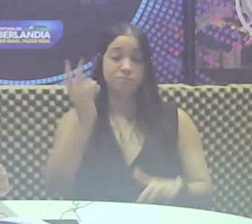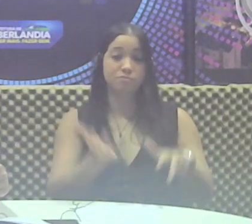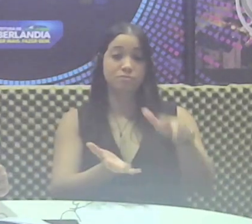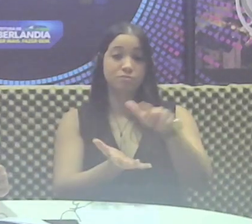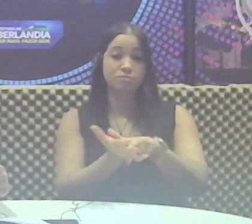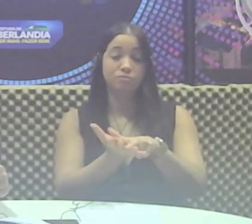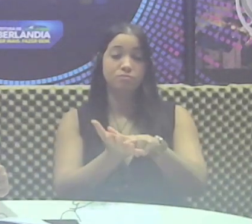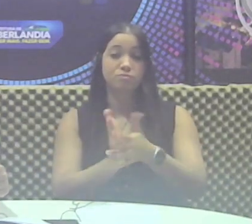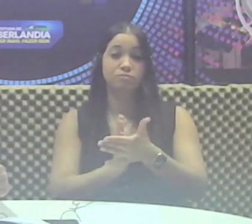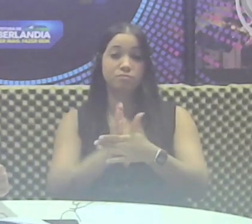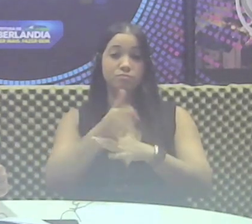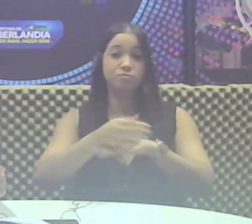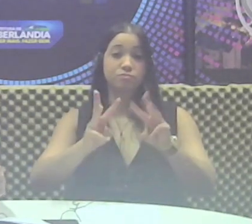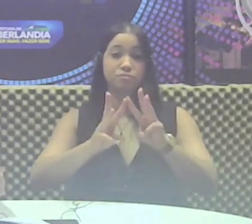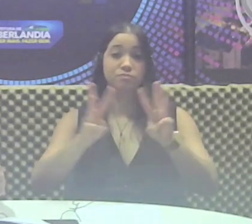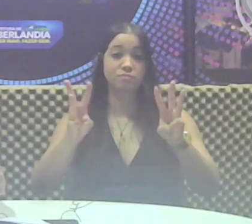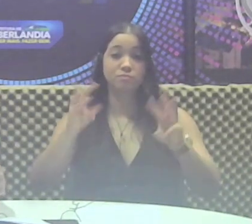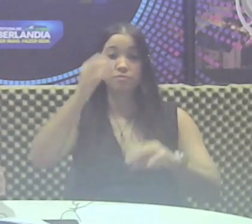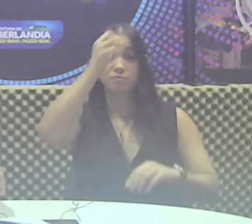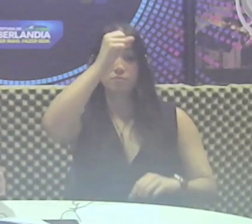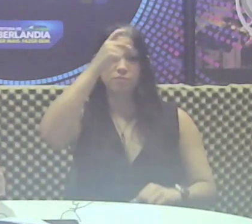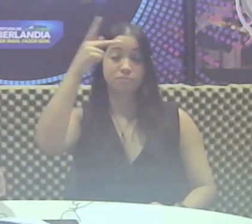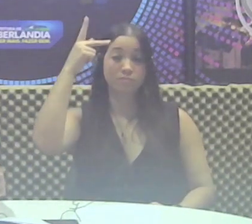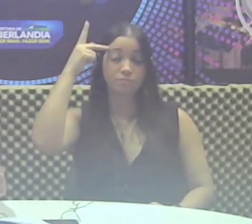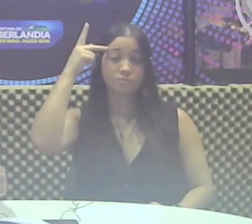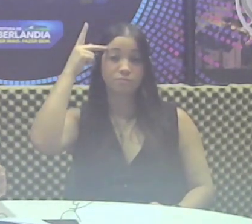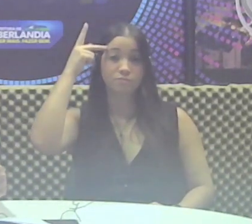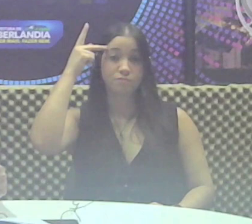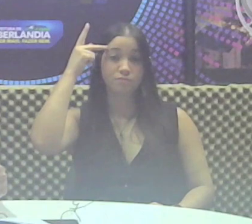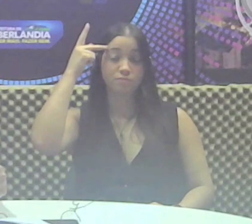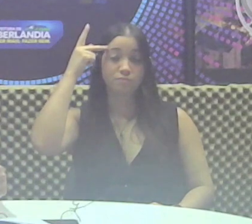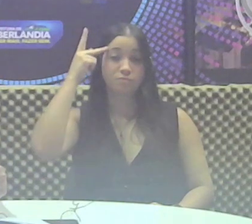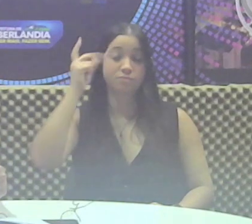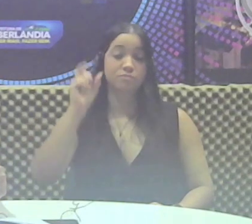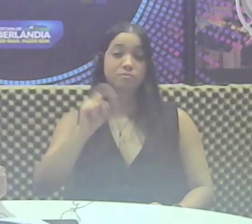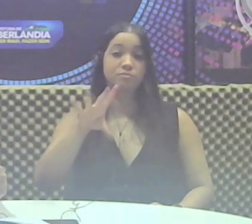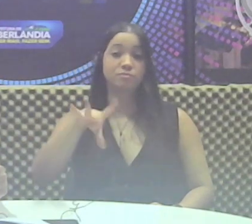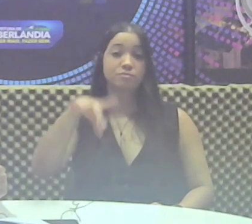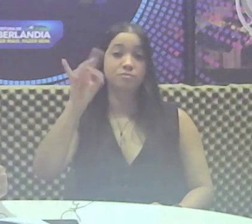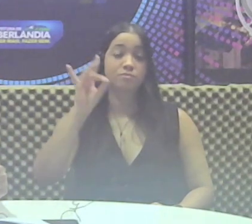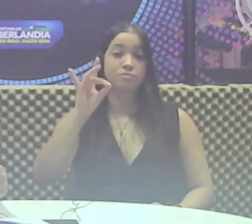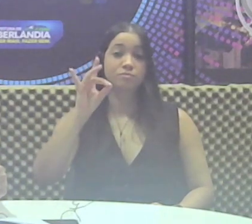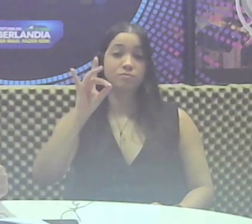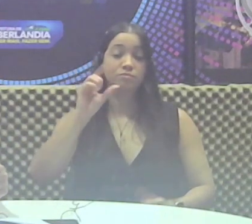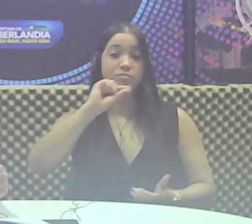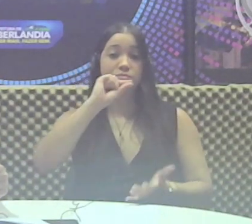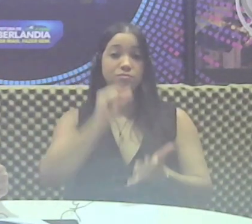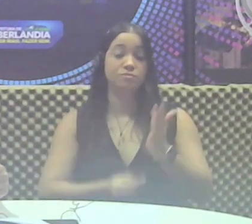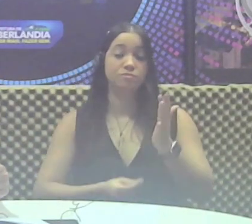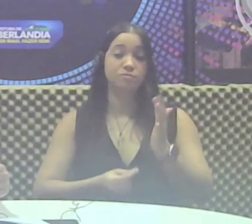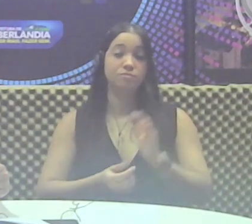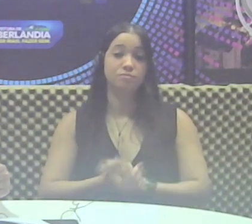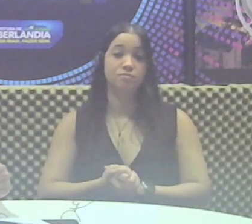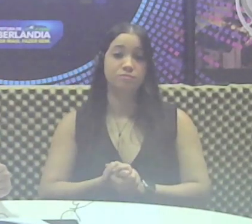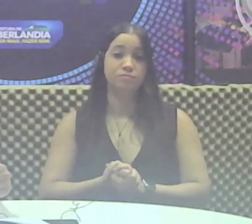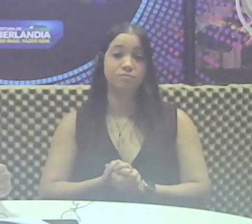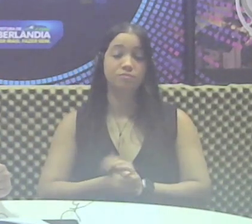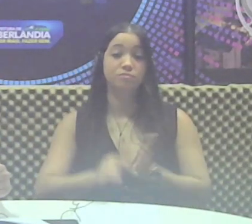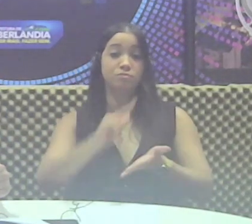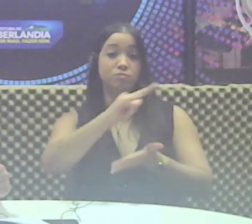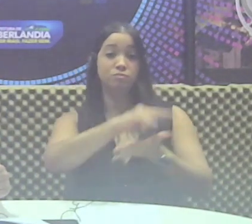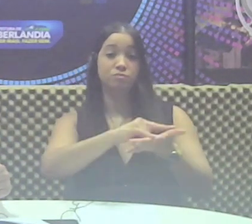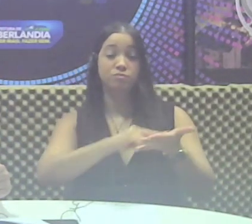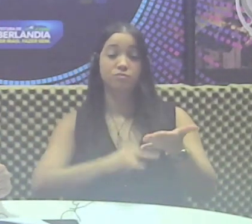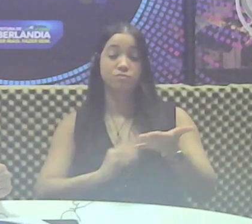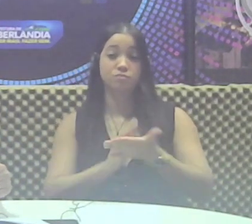acamadas, basta acessar o portal da Prefeitura e clicar na opção que permite o cadastro. Esse formulário pode